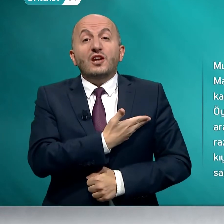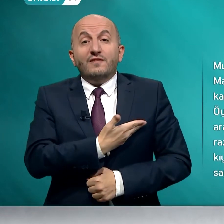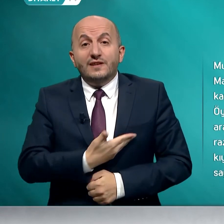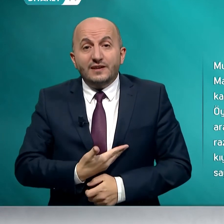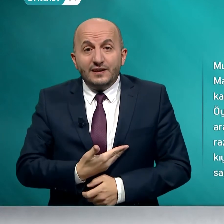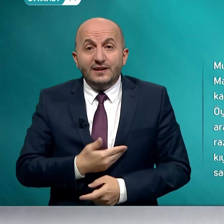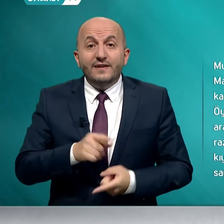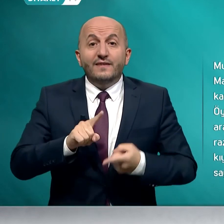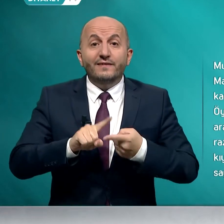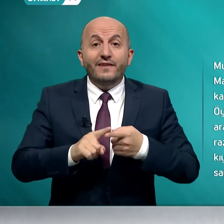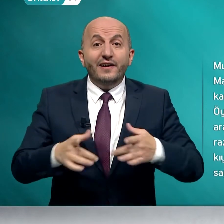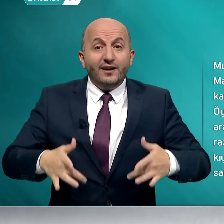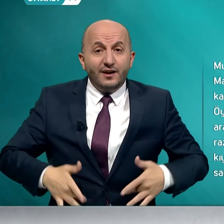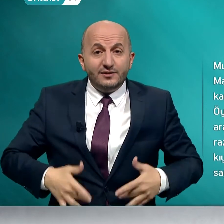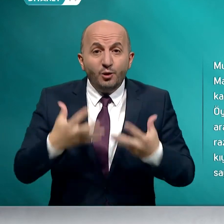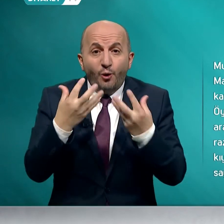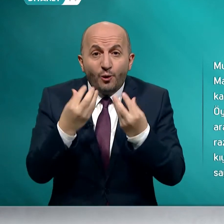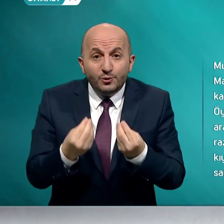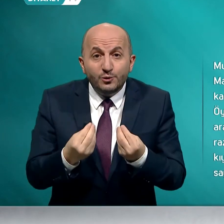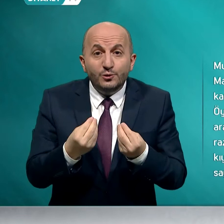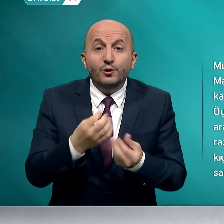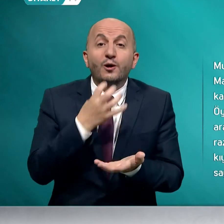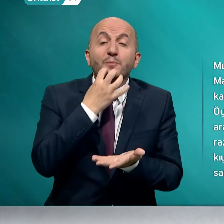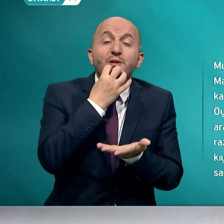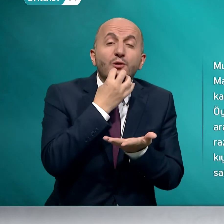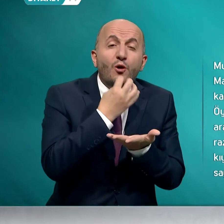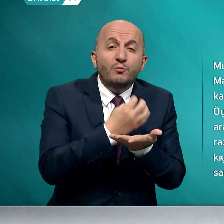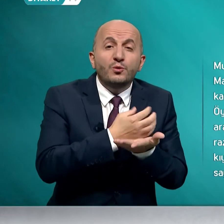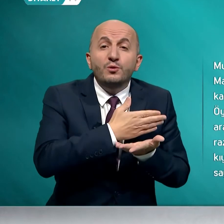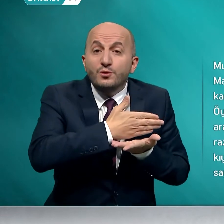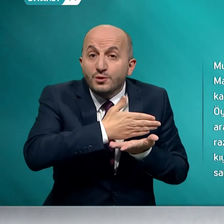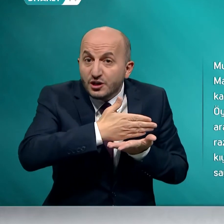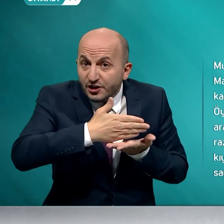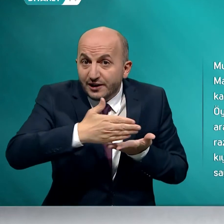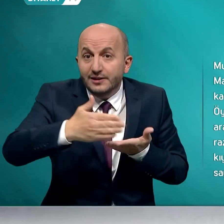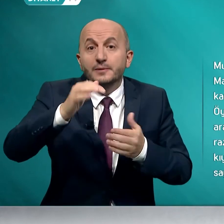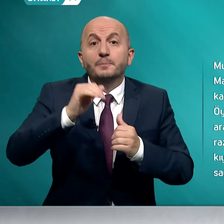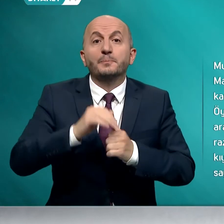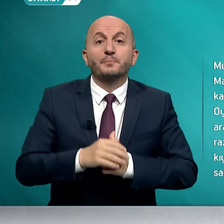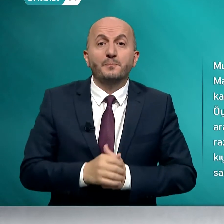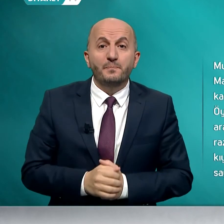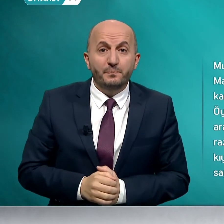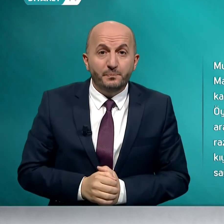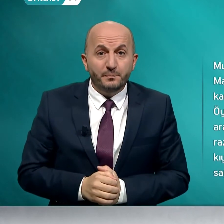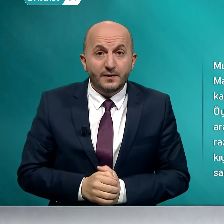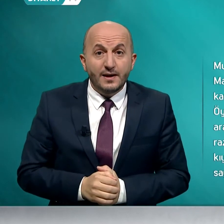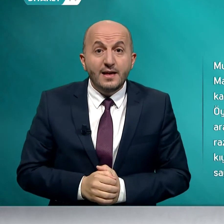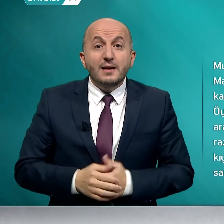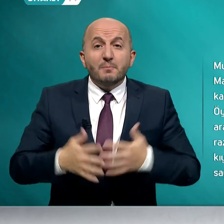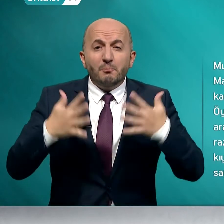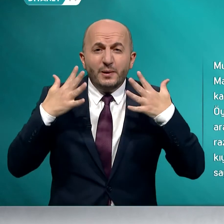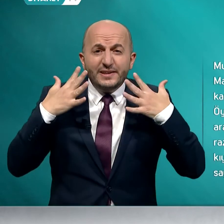Onun sevdiği ve razı olduğu bir ömür yaşayalım.